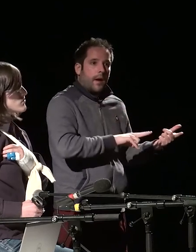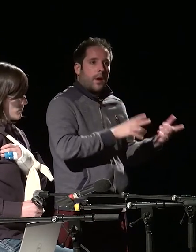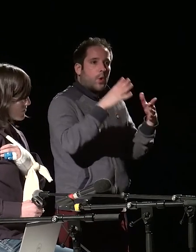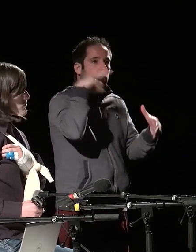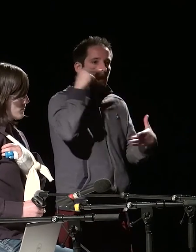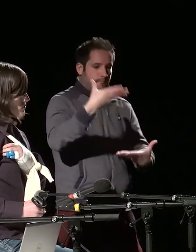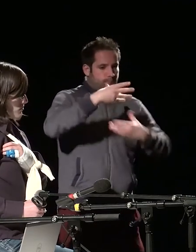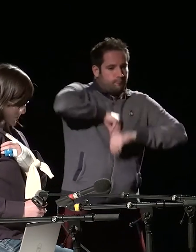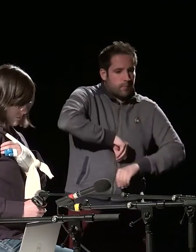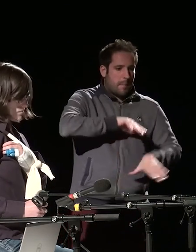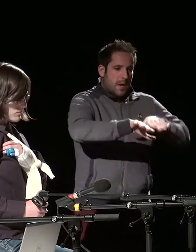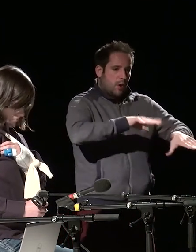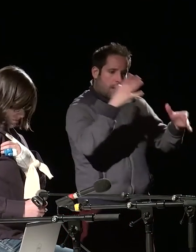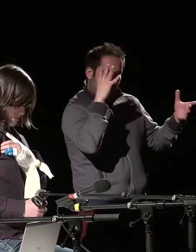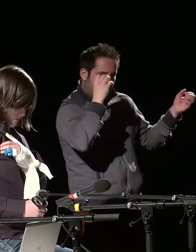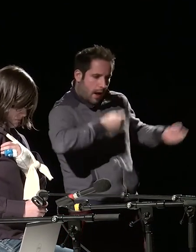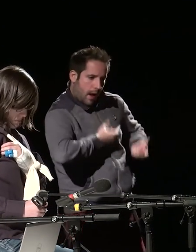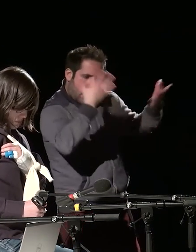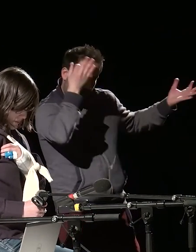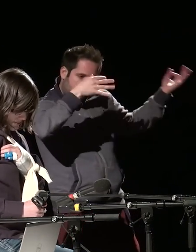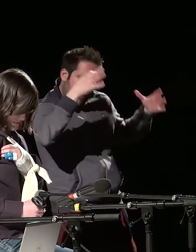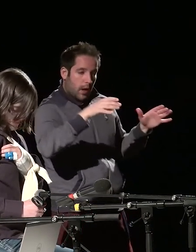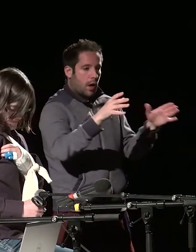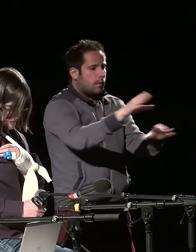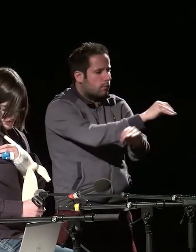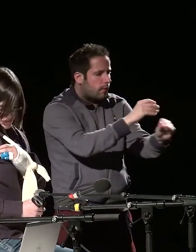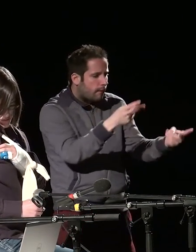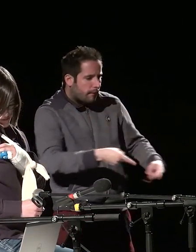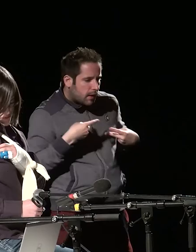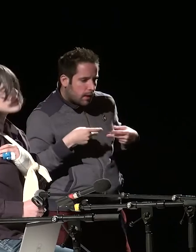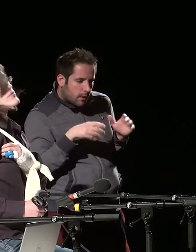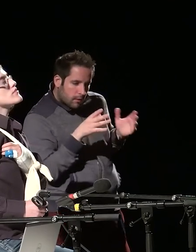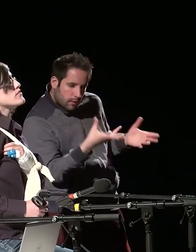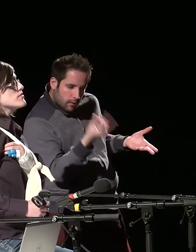de l'humain, avec des pratiques artistiques, avec des gens qui décodent leur réalité, qui n'est pas forcément la